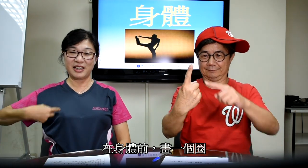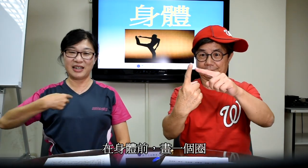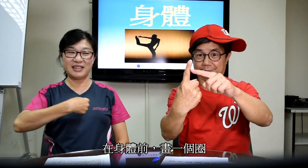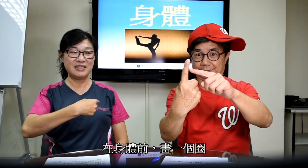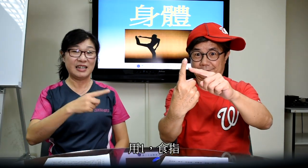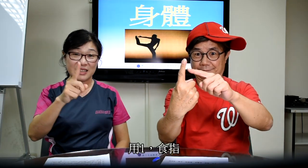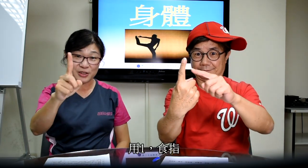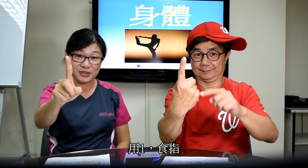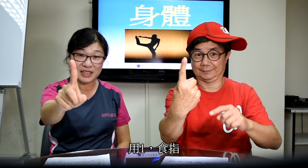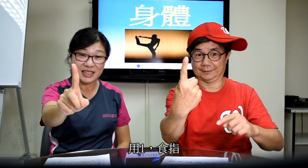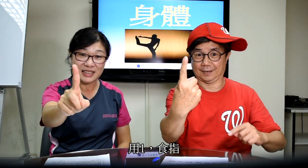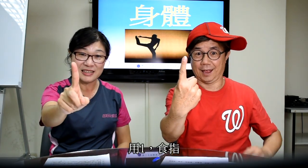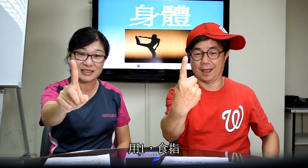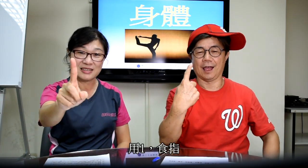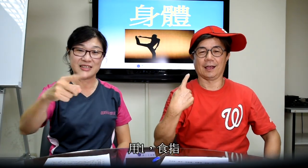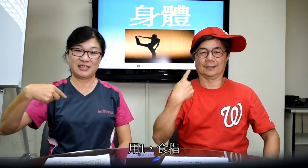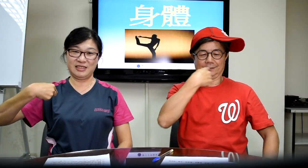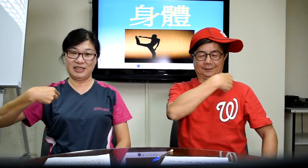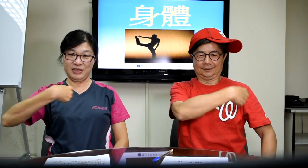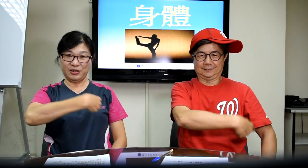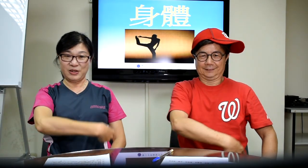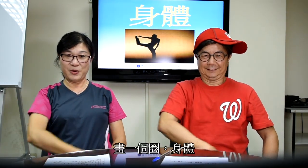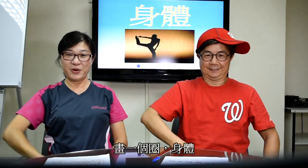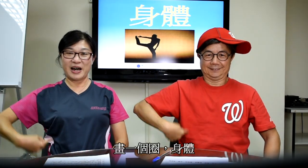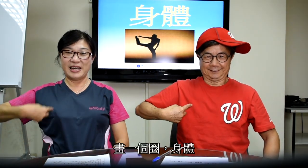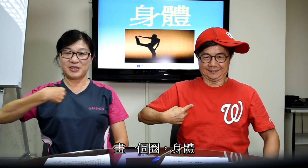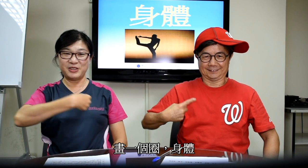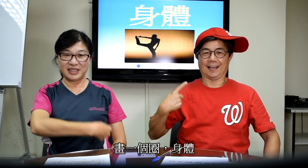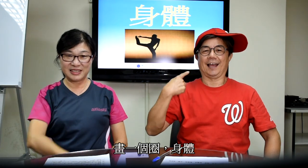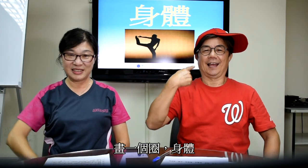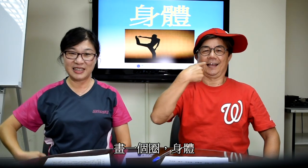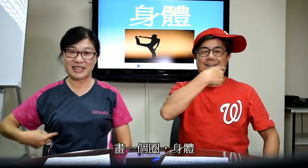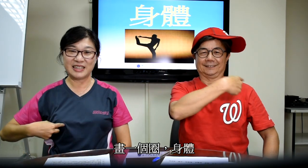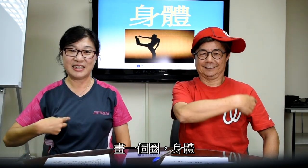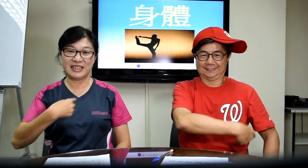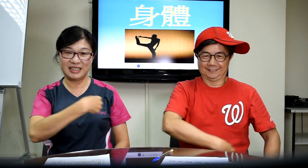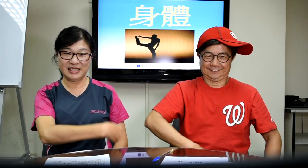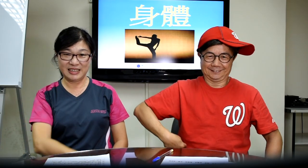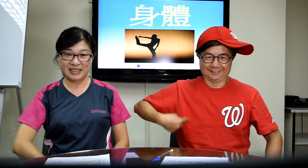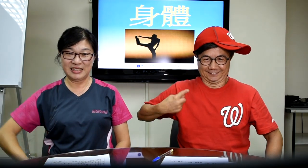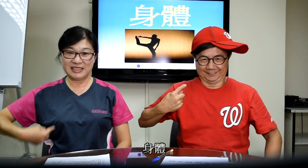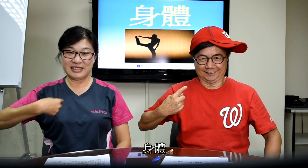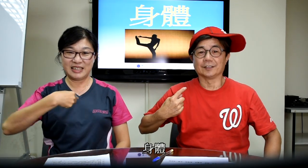圈，用一食指画一个圈，身体，身